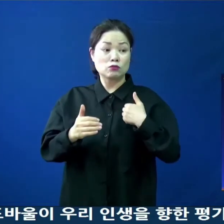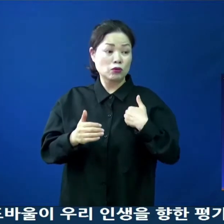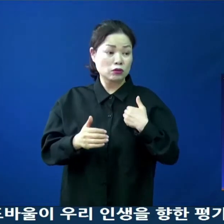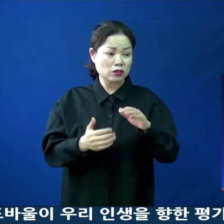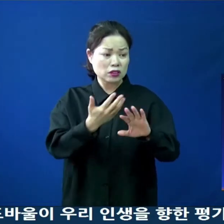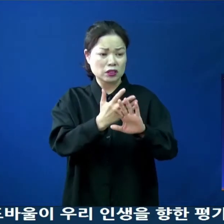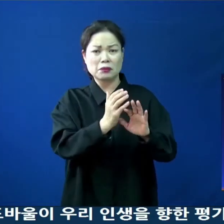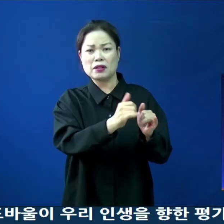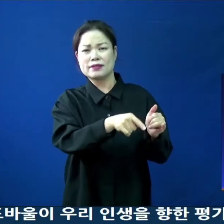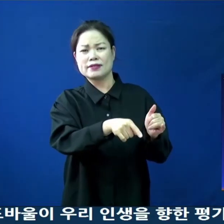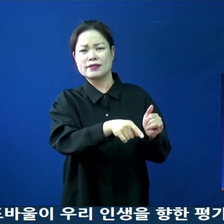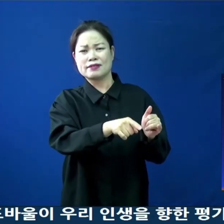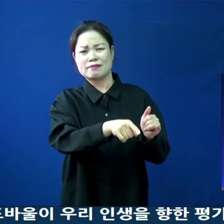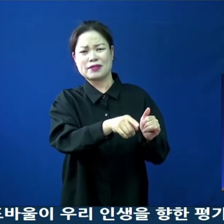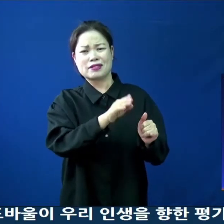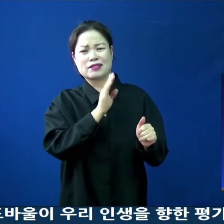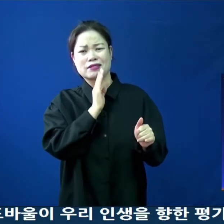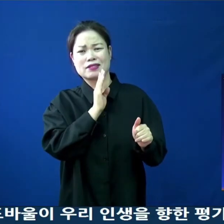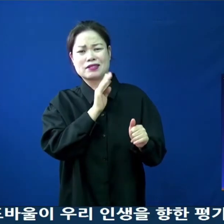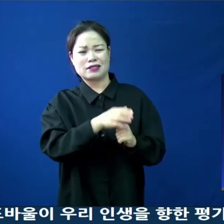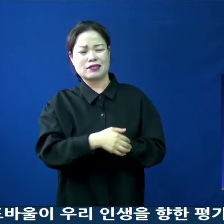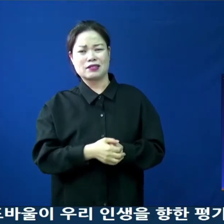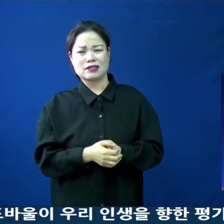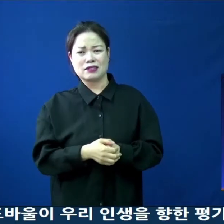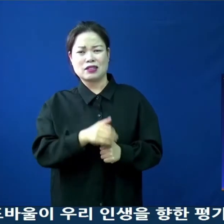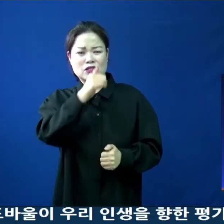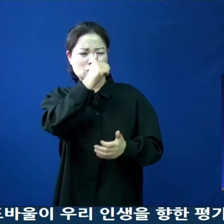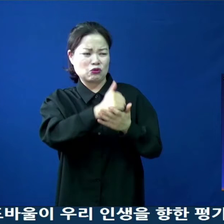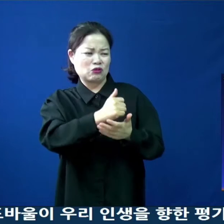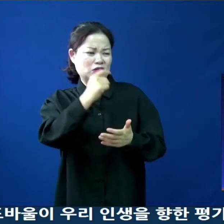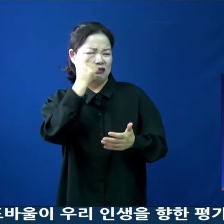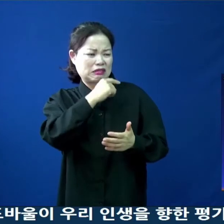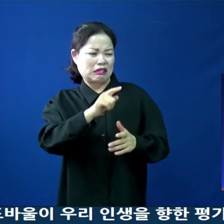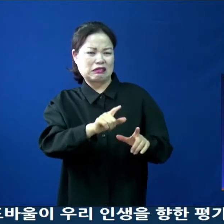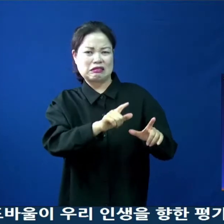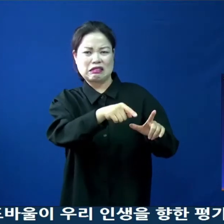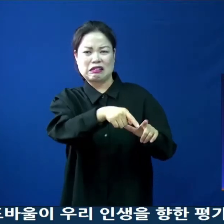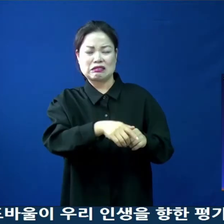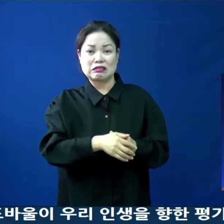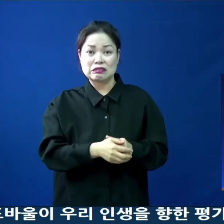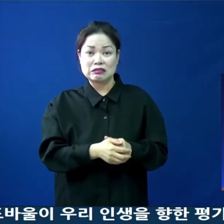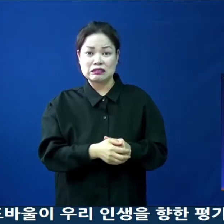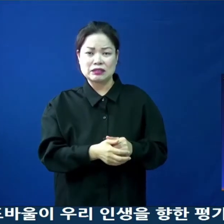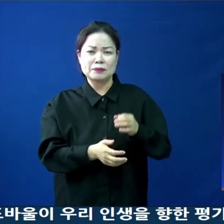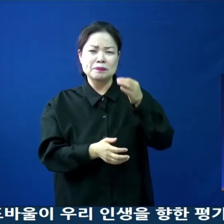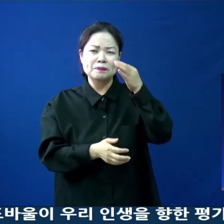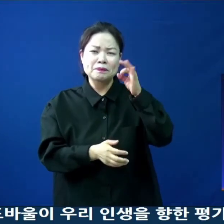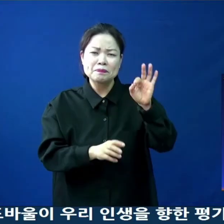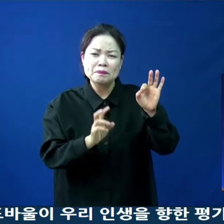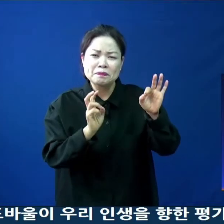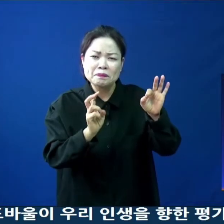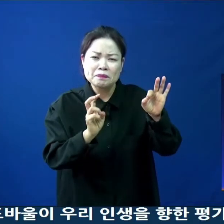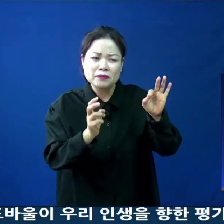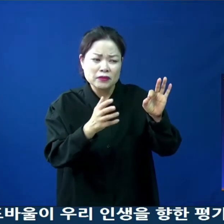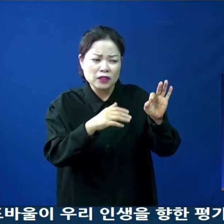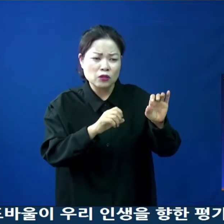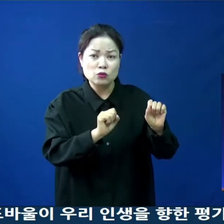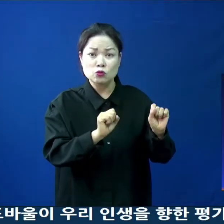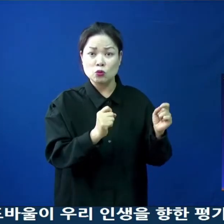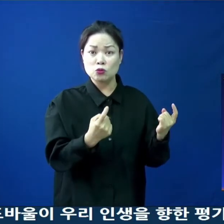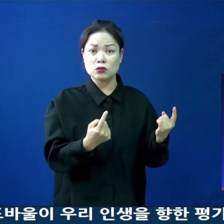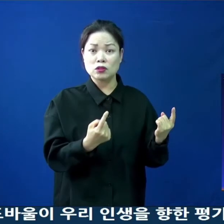저 이방인들은 그렇지, 이렇게 죄악 가운데 사는 거지, 그렇게 인정할 것입니다. 그러면서